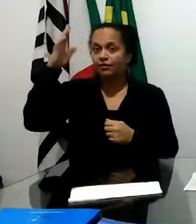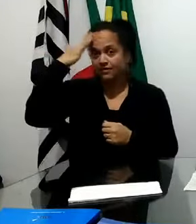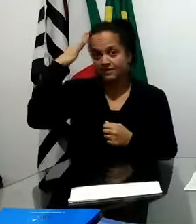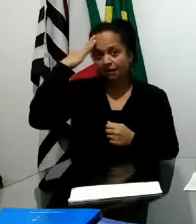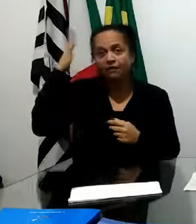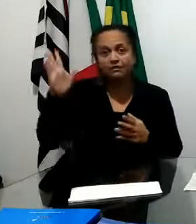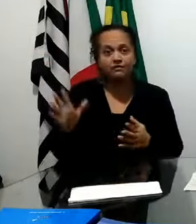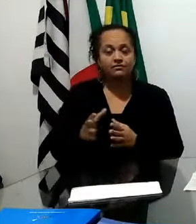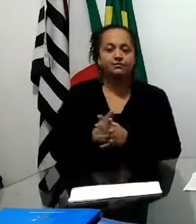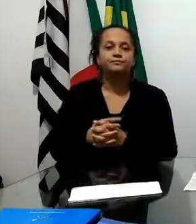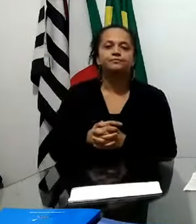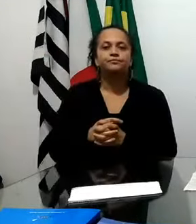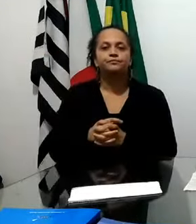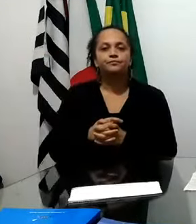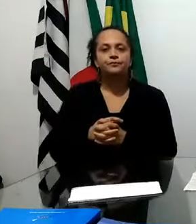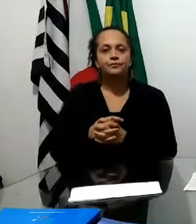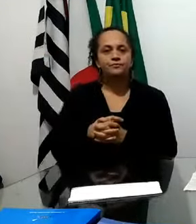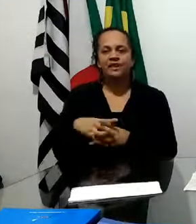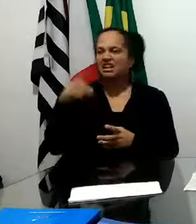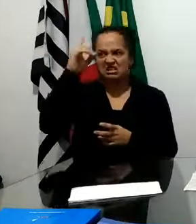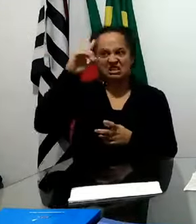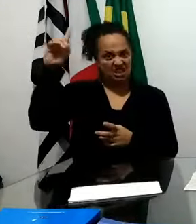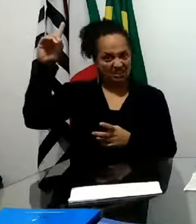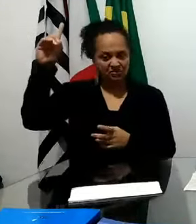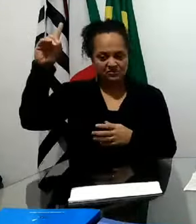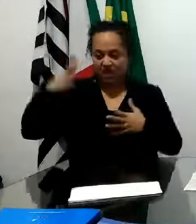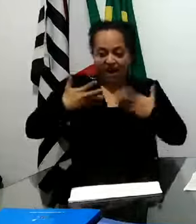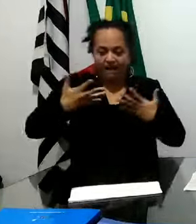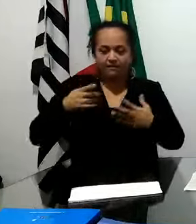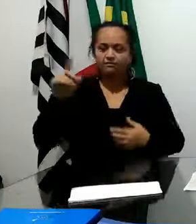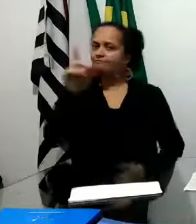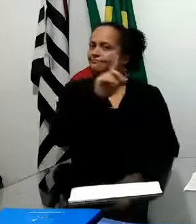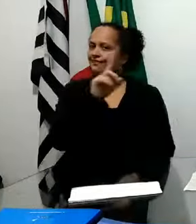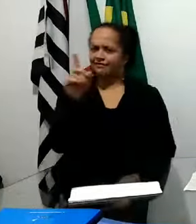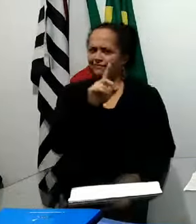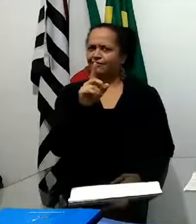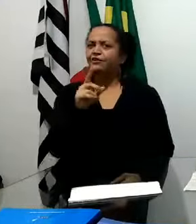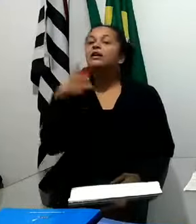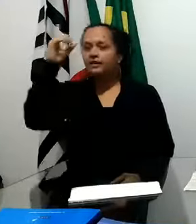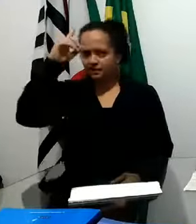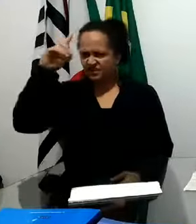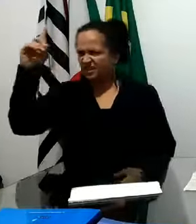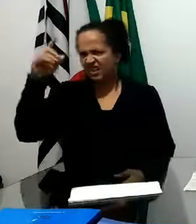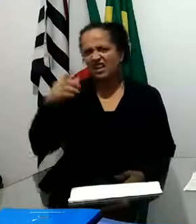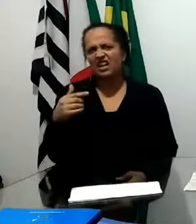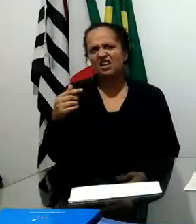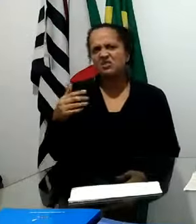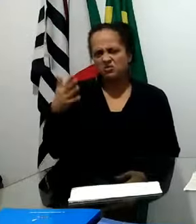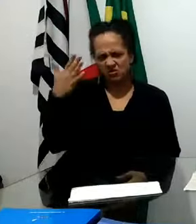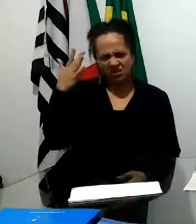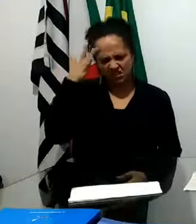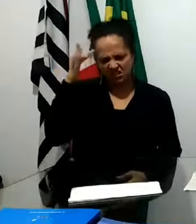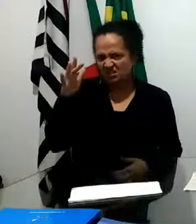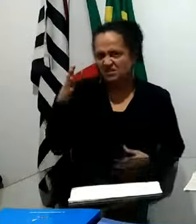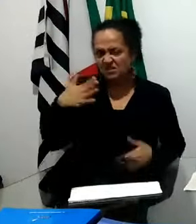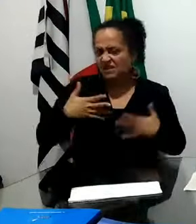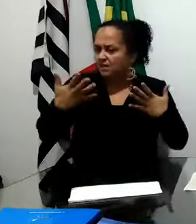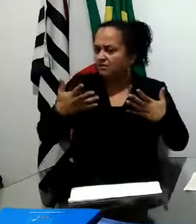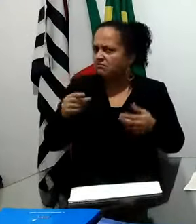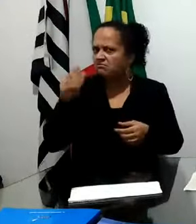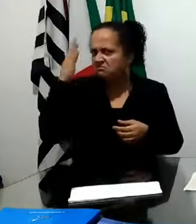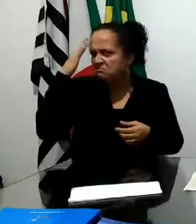Deus ele não é pego de surpresa. Deus não sabia que isso ia acontecer no ano de 2020, Deus